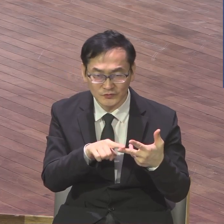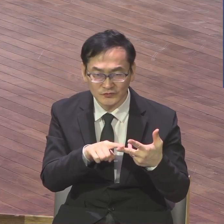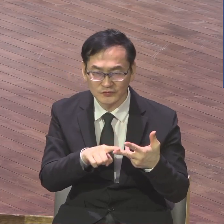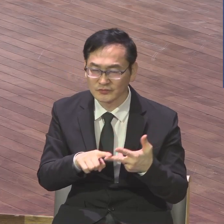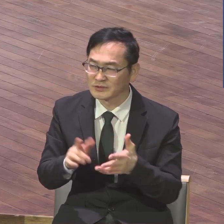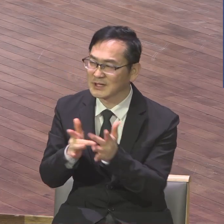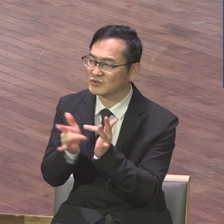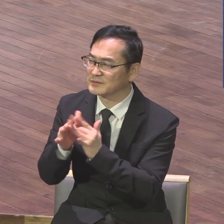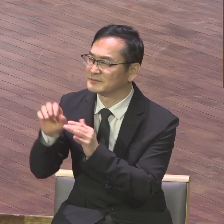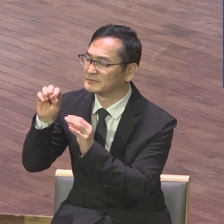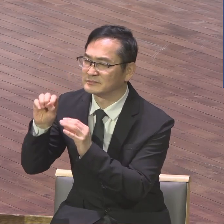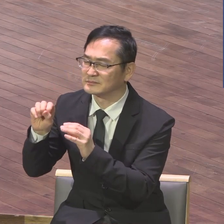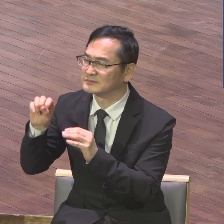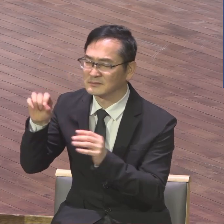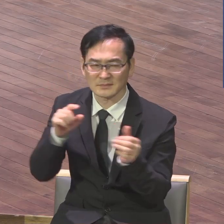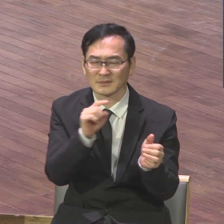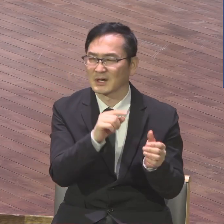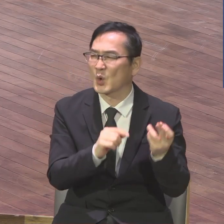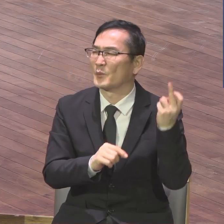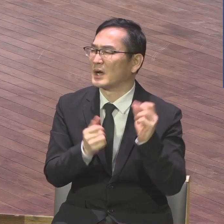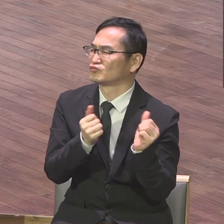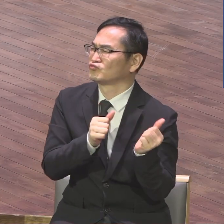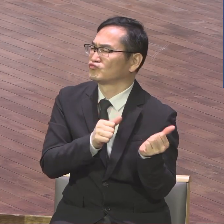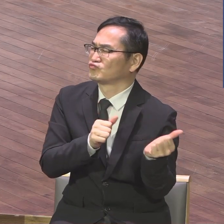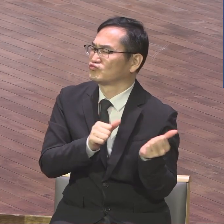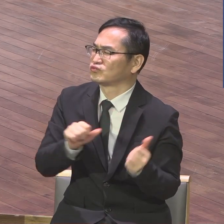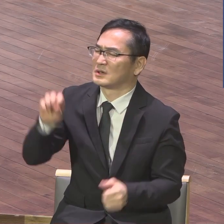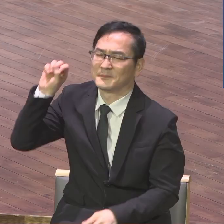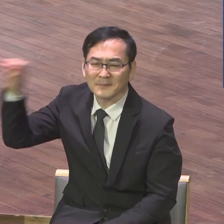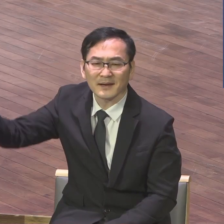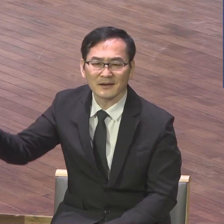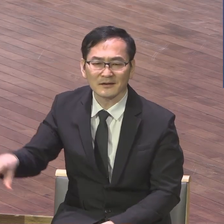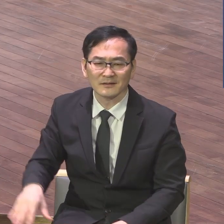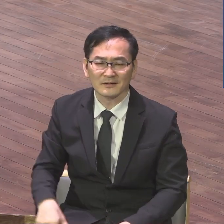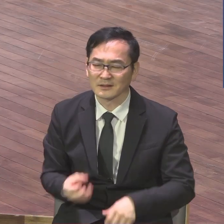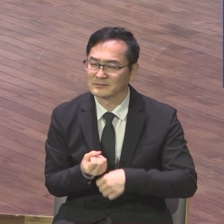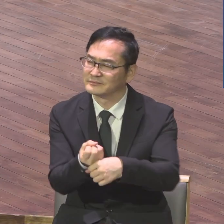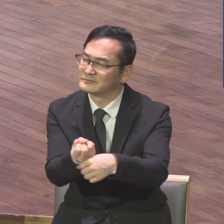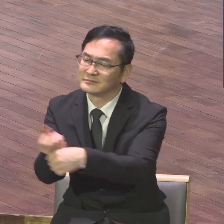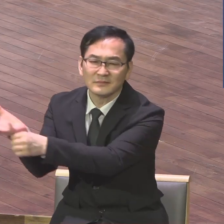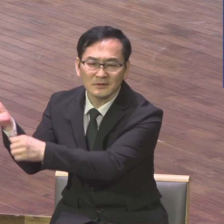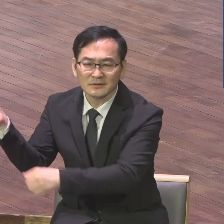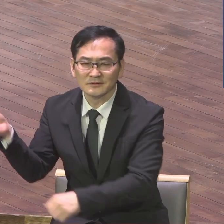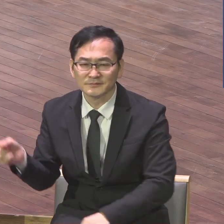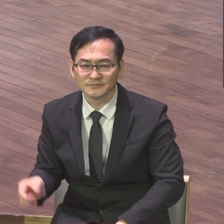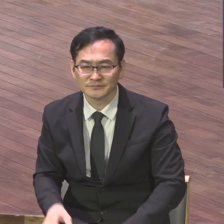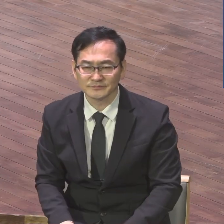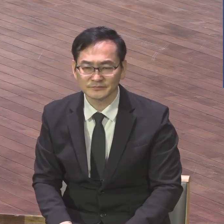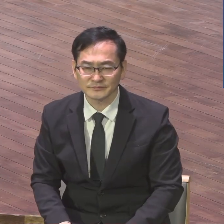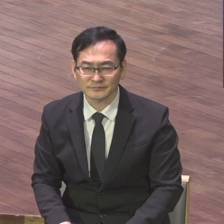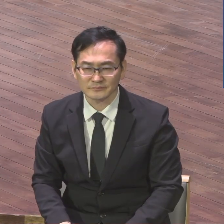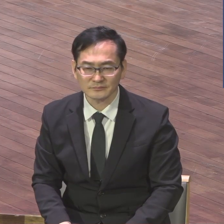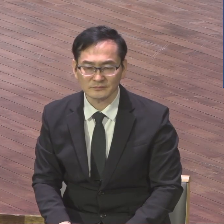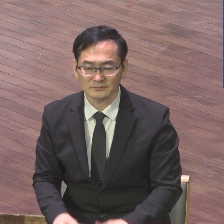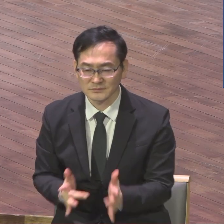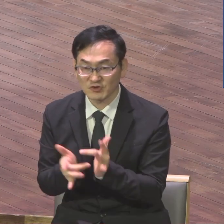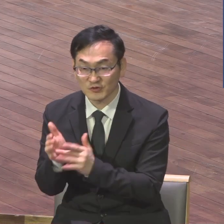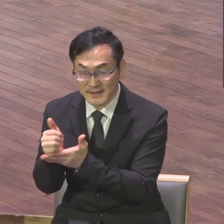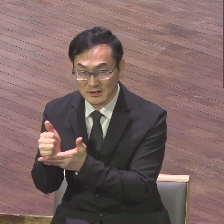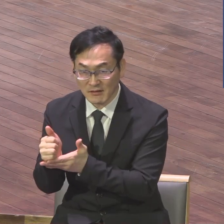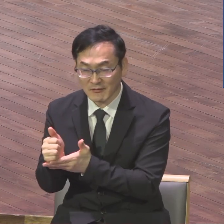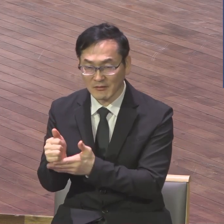사실을 알렸습니다. 그러니까 알리니까 이 사람들은 예수님께서